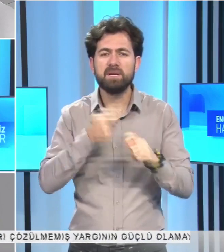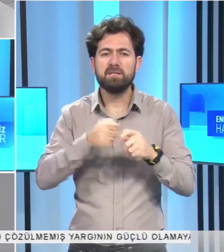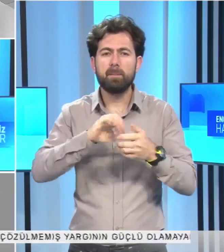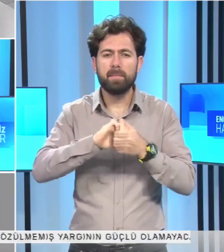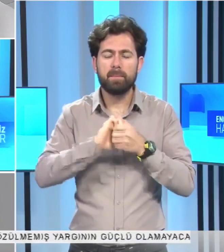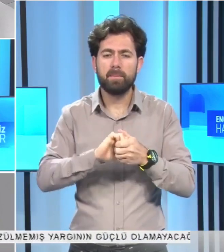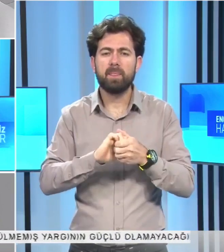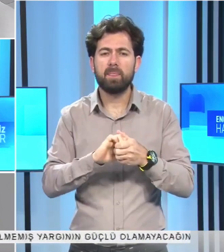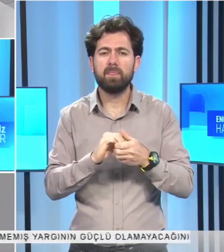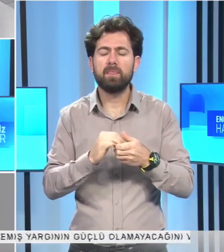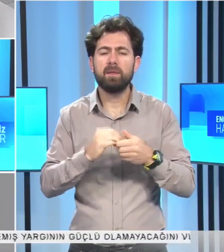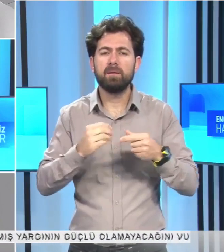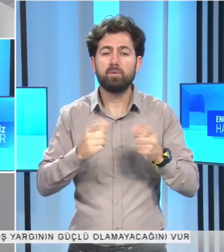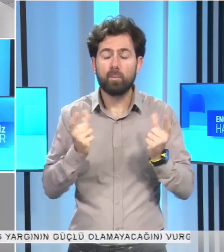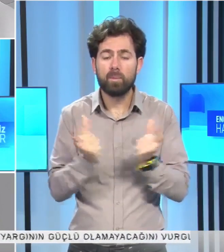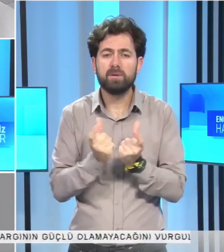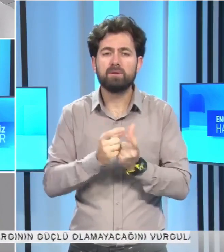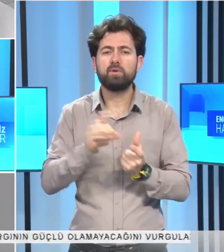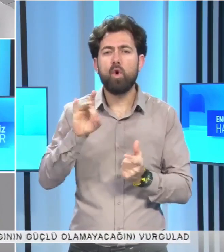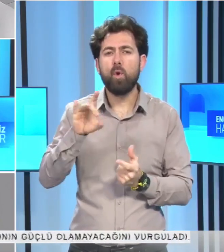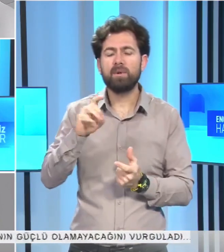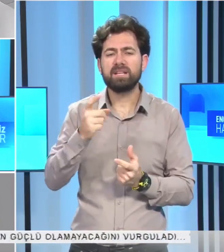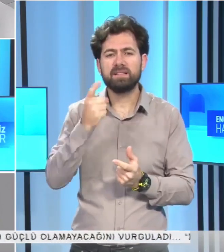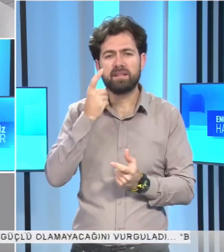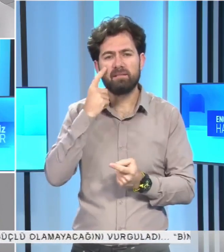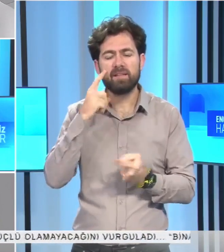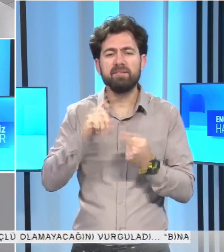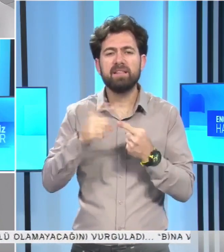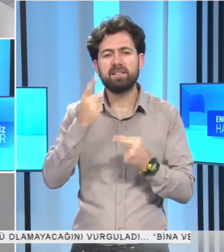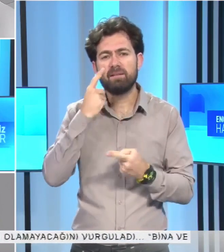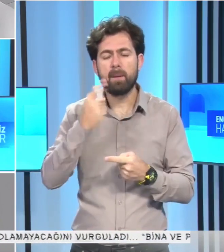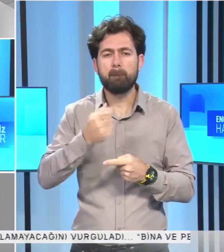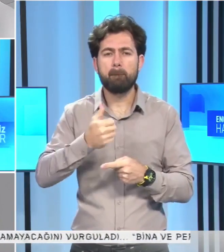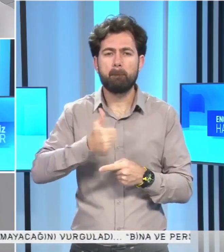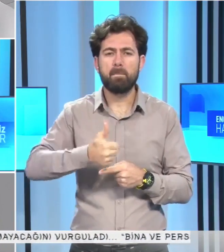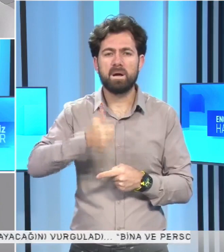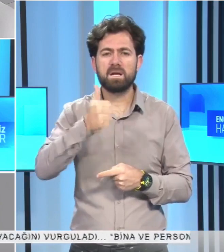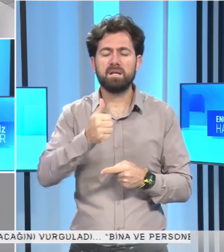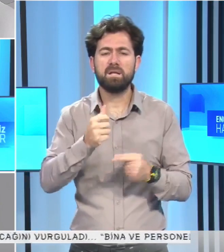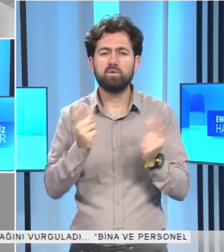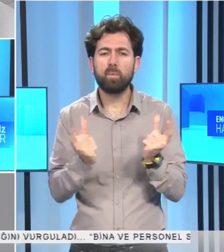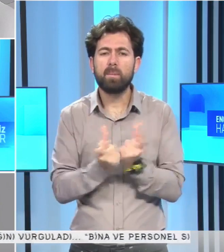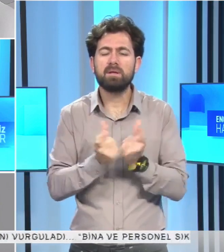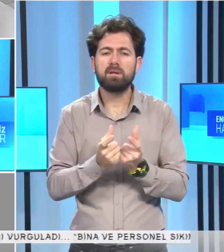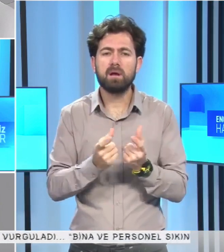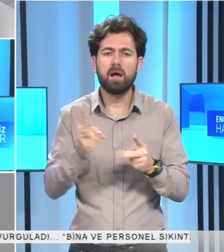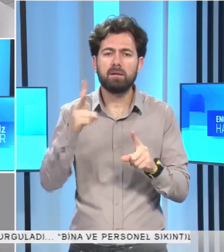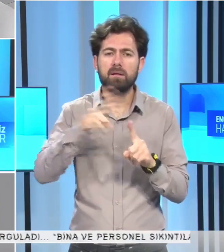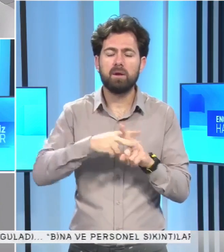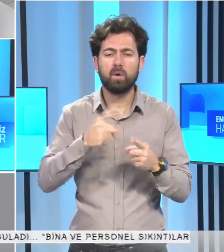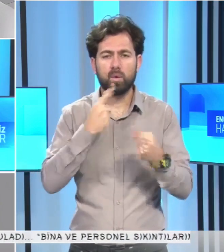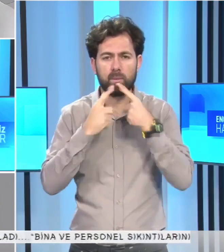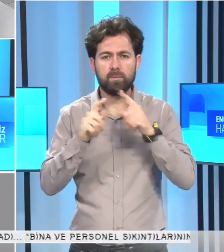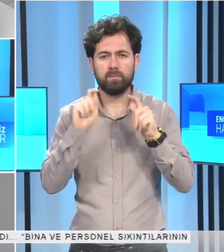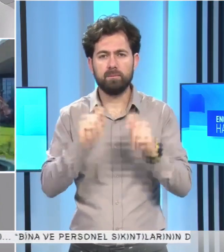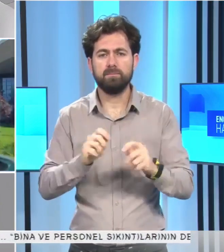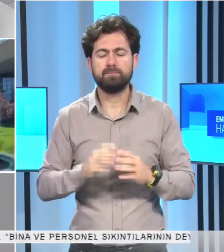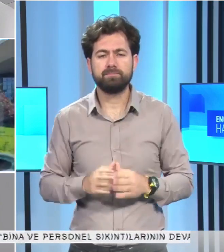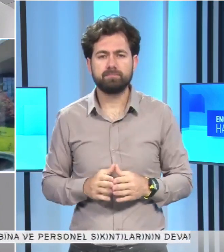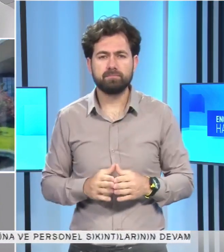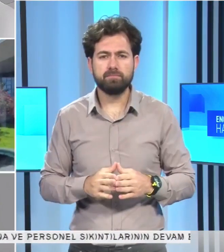İşbirliği Teşkilatı'nın 15. Devlet ve Hükümet Başkanları Zirvesi'ne katılarak konuşma yaptı.